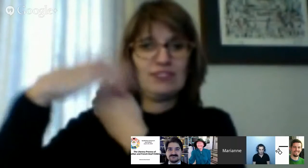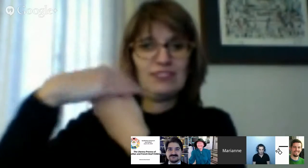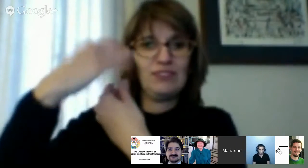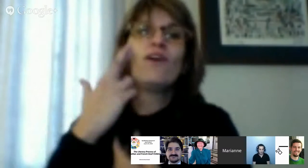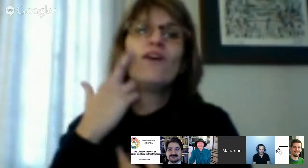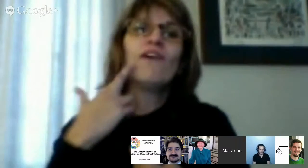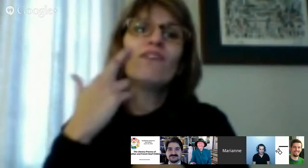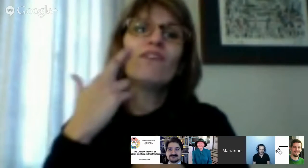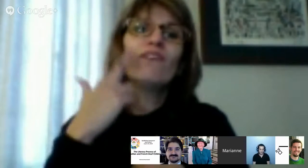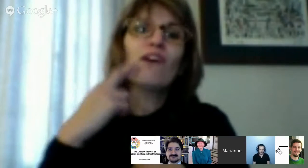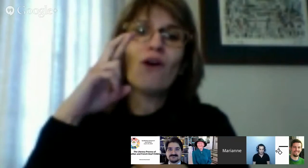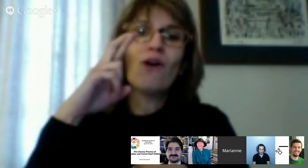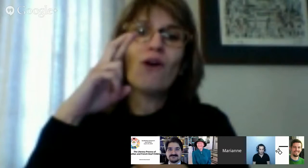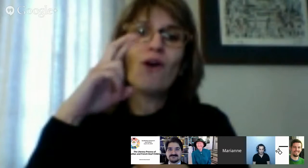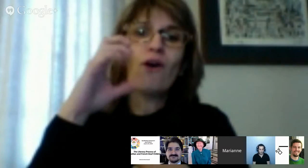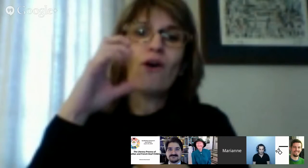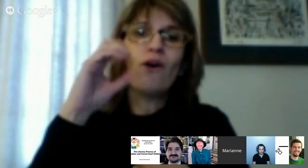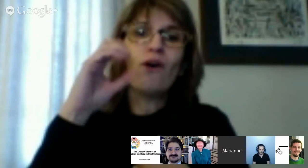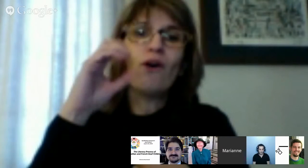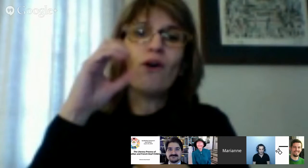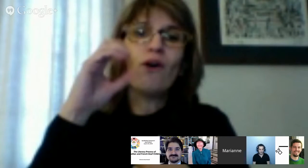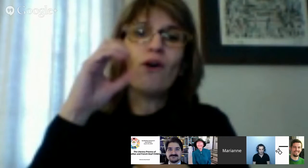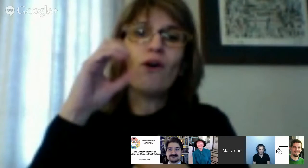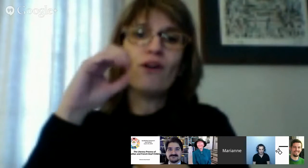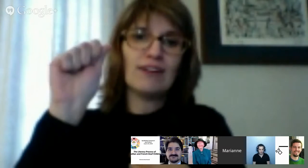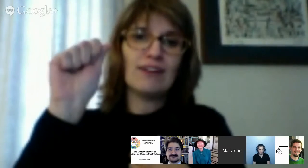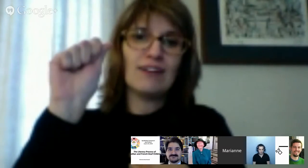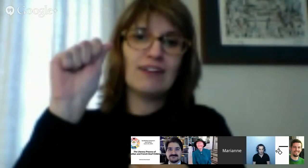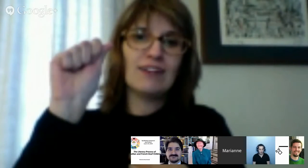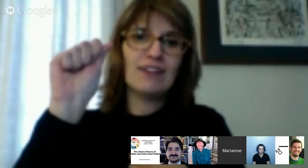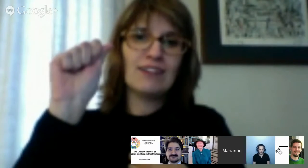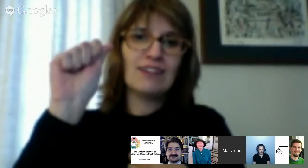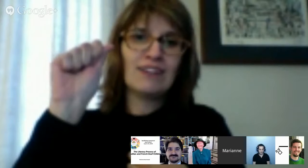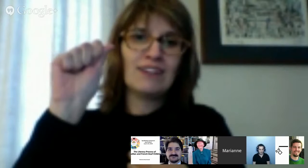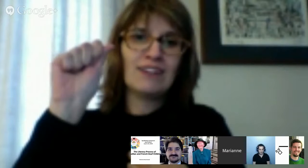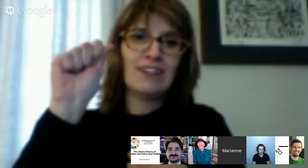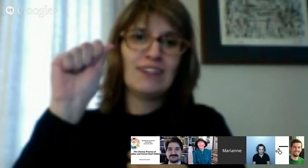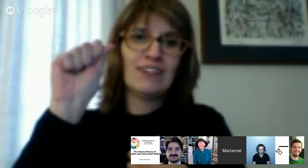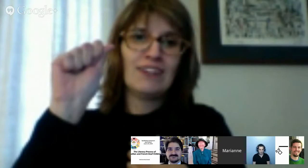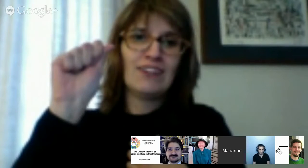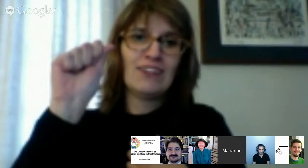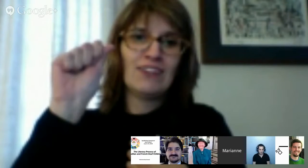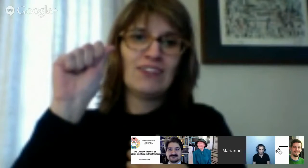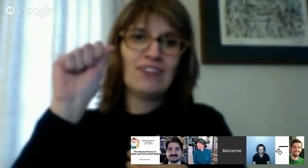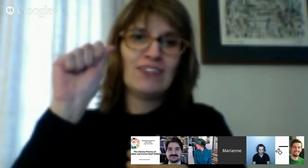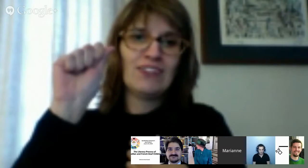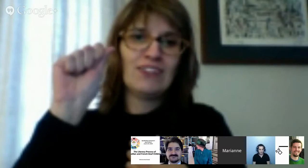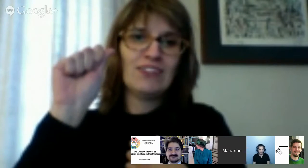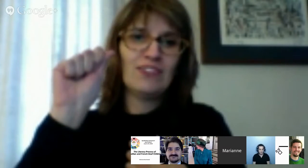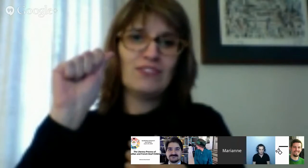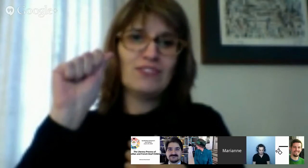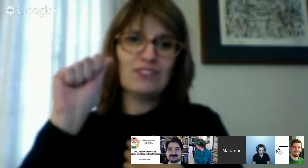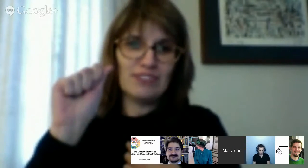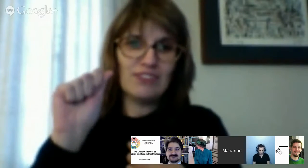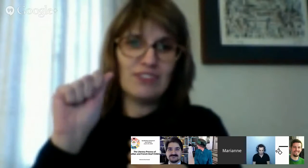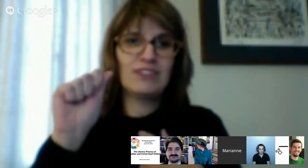o professor Antônio Carlos da Rocha.